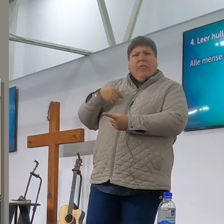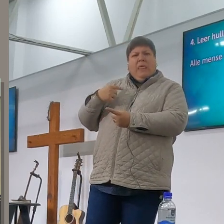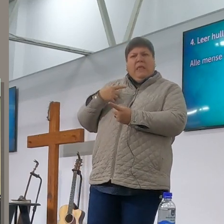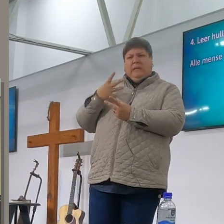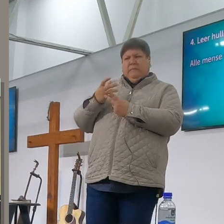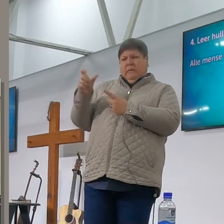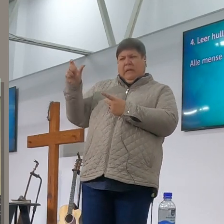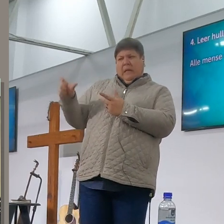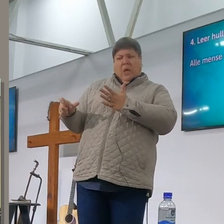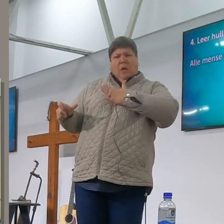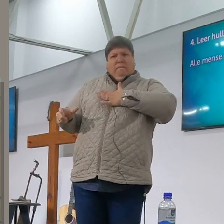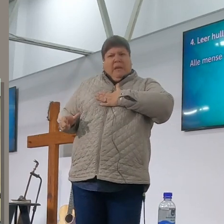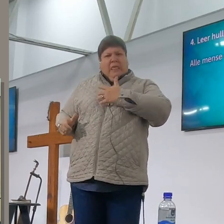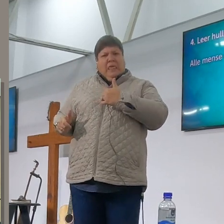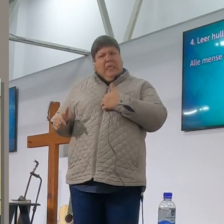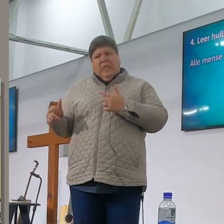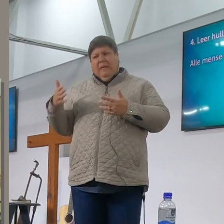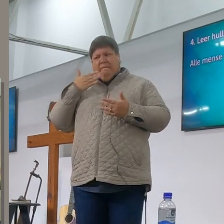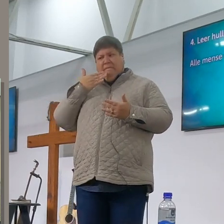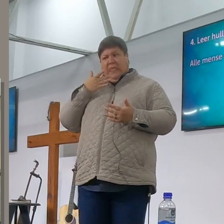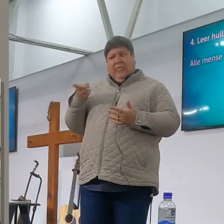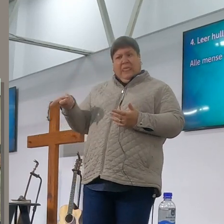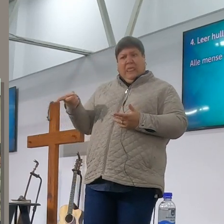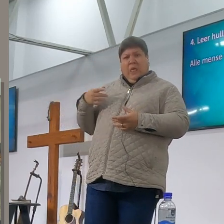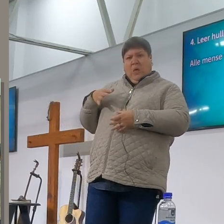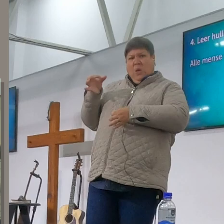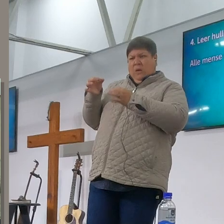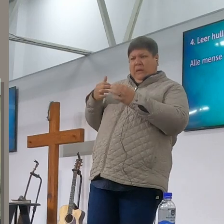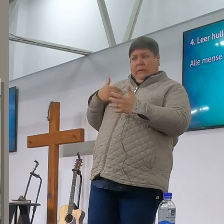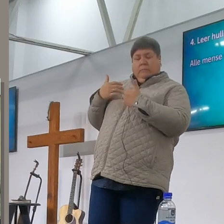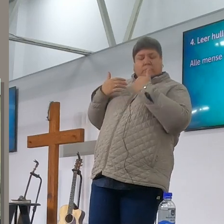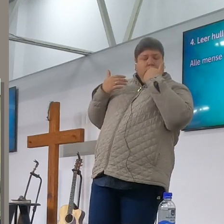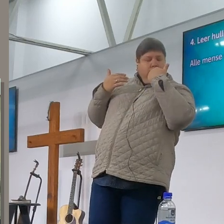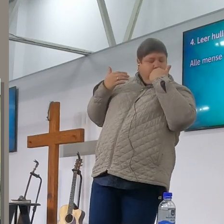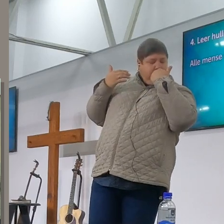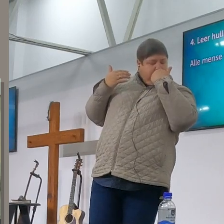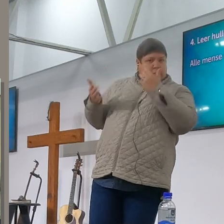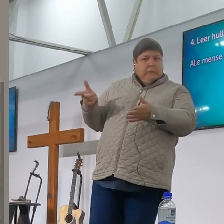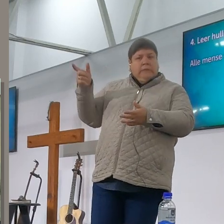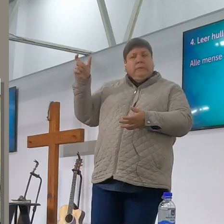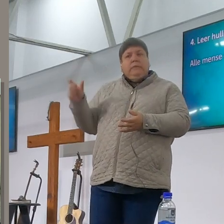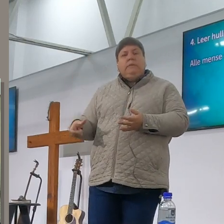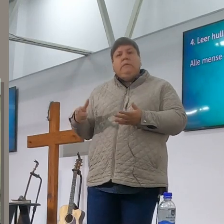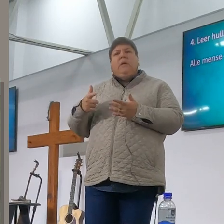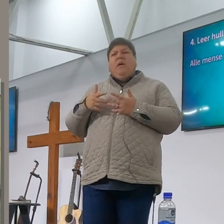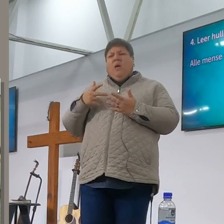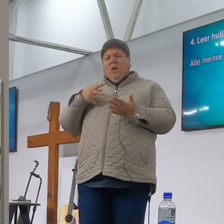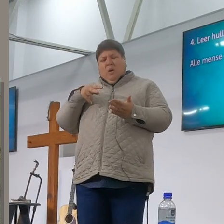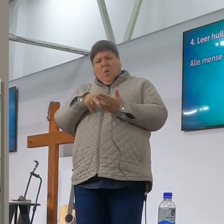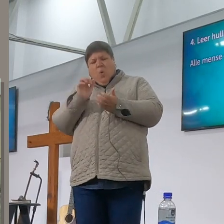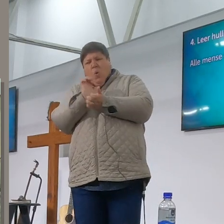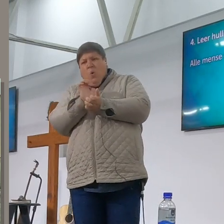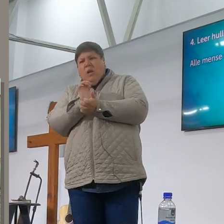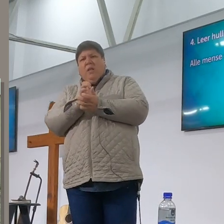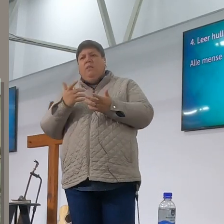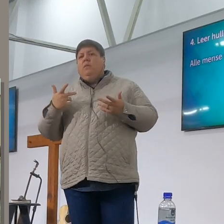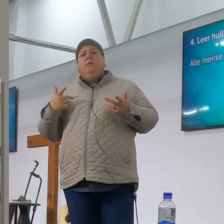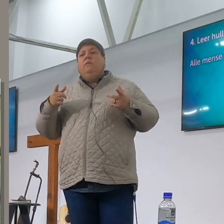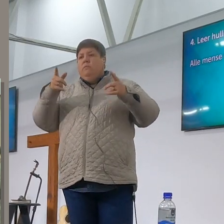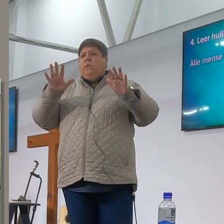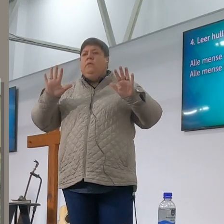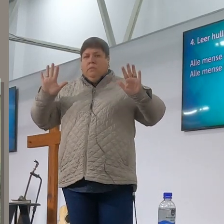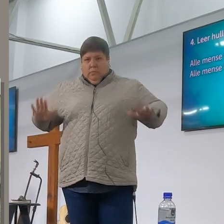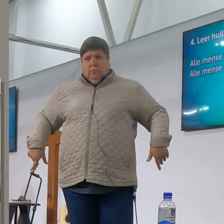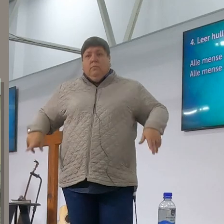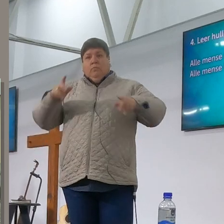leefstyl ons nie goedkeur nie. Selfs die mense wat onder ons velle inkom. Selfs die mense wat ons in die koerante sien doen verkeerd. Ons moet hulle respekteer. Ek gaan julle nou